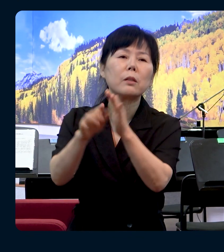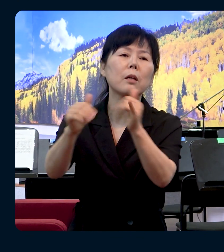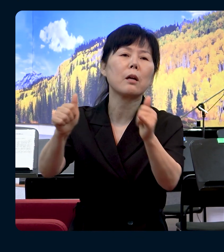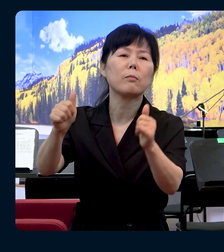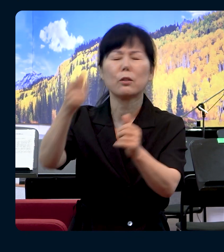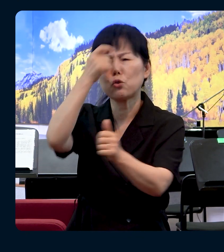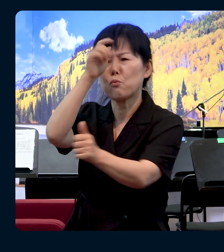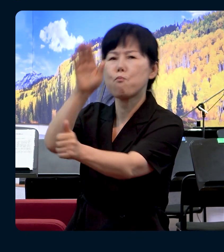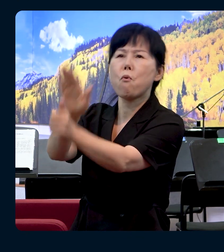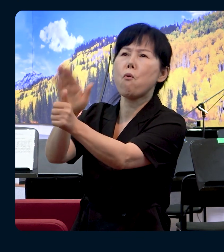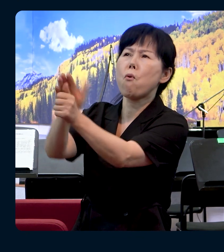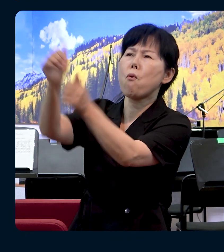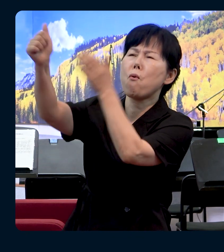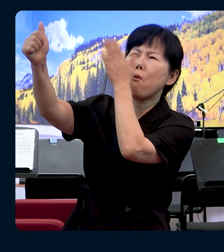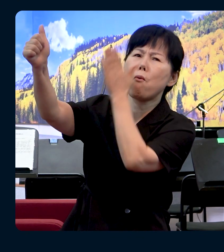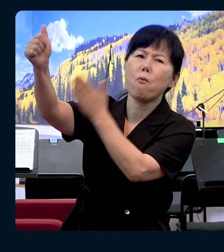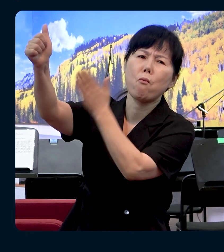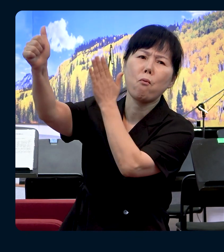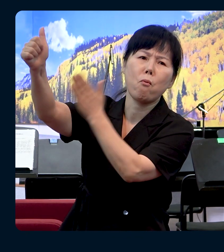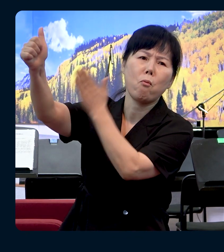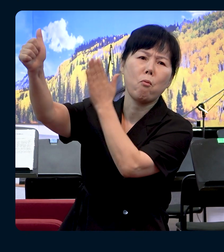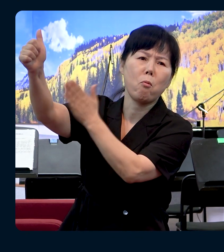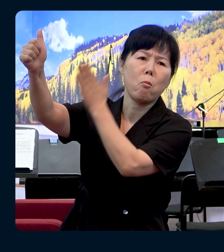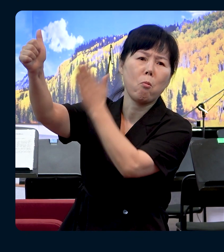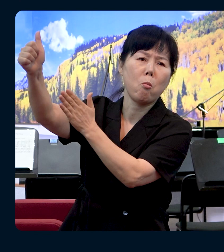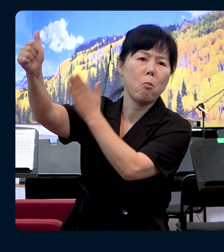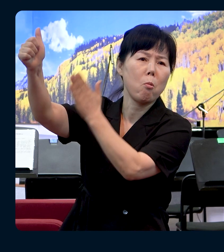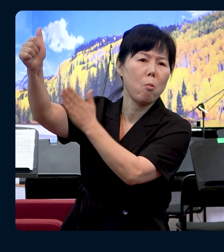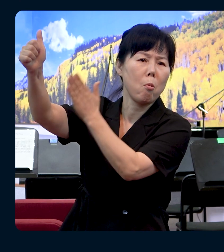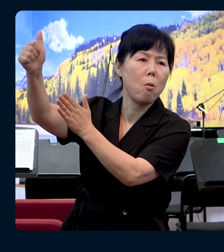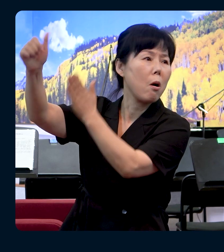와서 정말 그를 도와달라고 피티션, 청원을 하게 되면